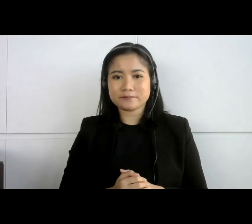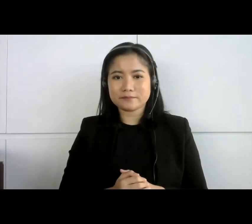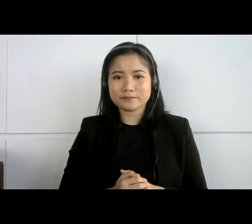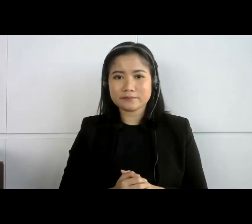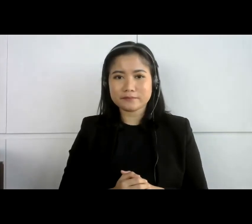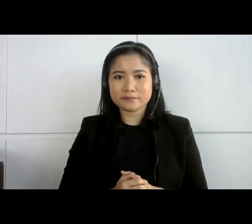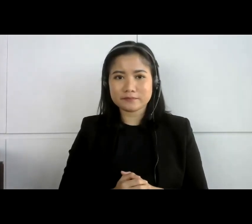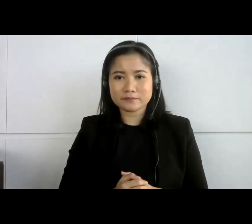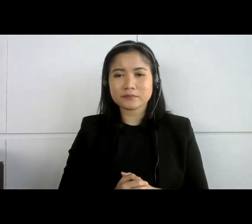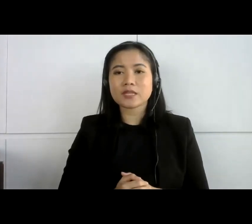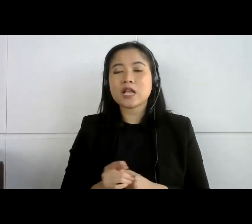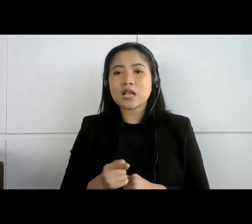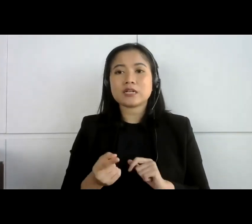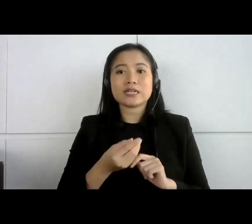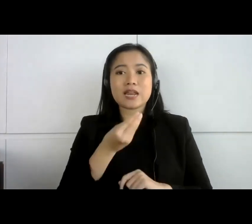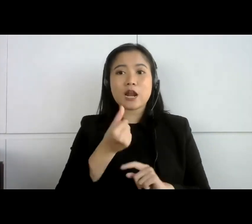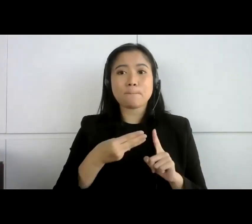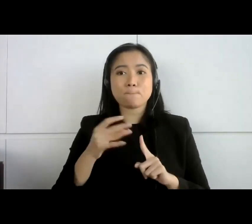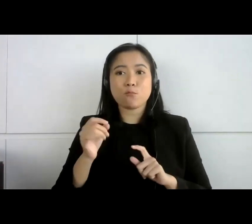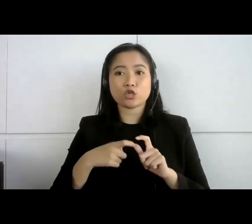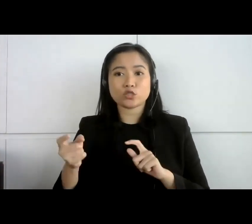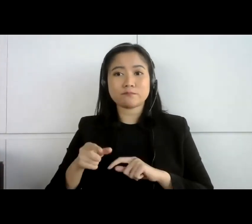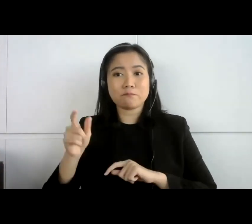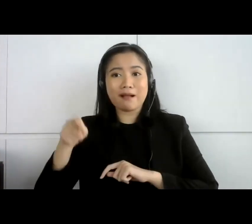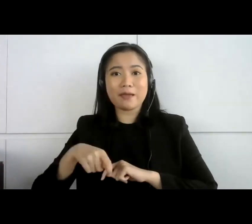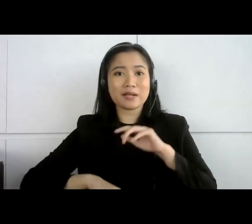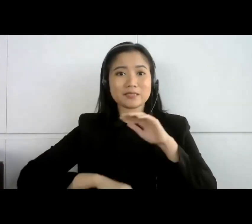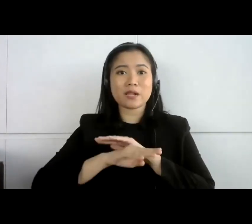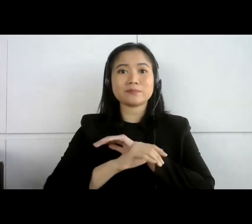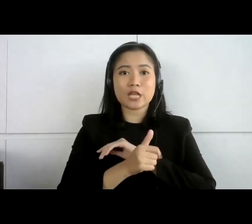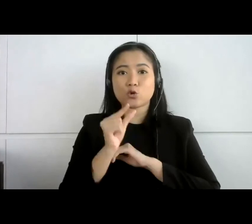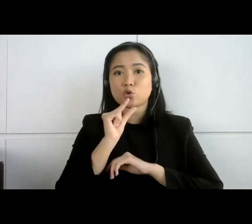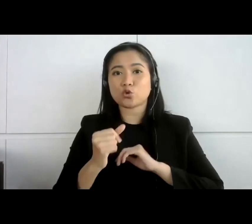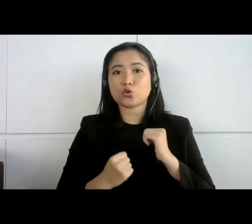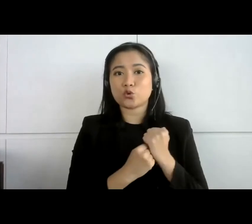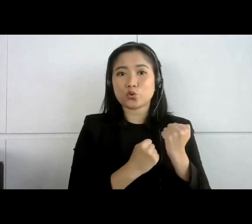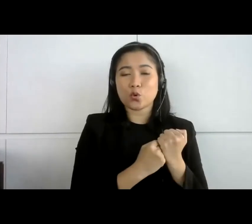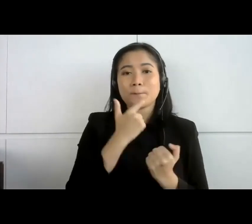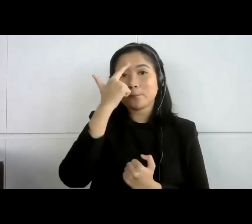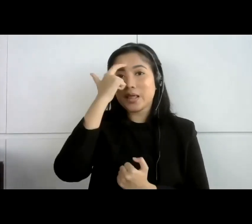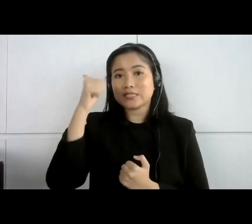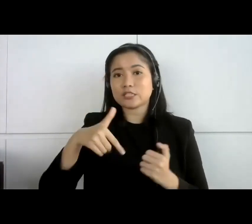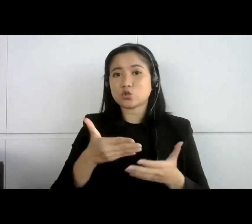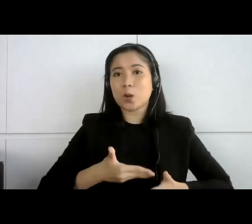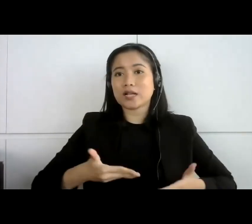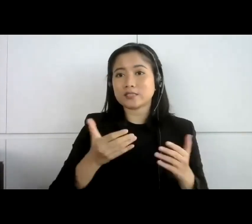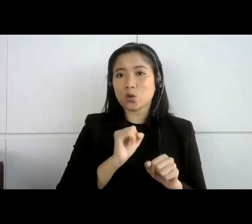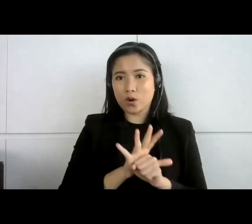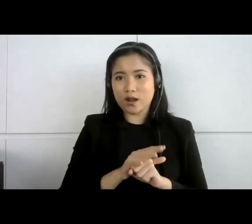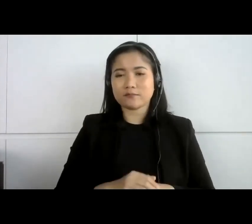BOS untuk dapat digunakan secara optimal dan maksimal, khususnya untuk mendukung pembelajaran di masa pandemi COVID-19